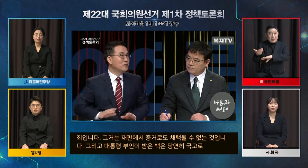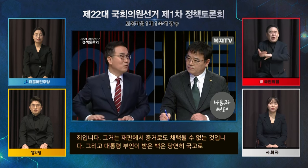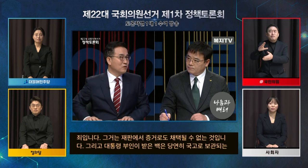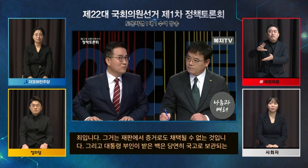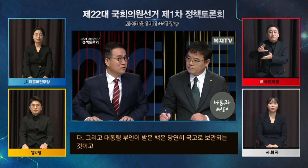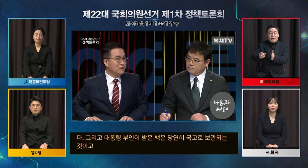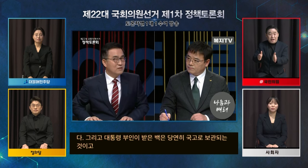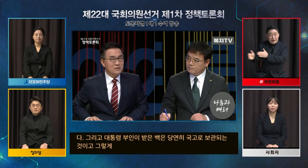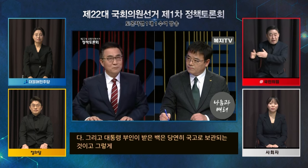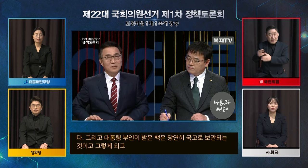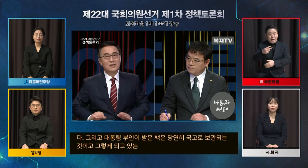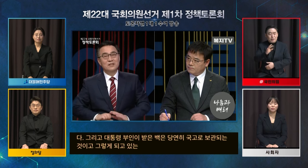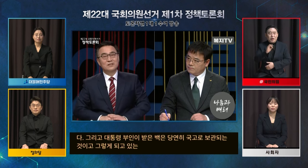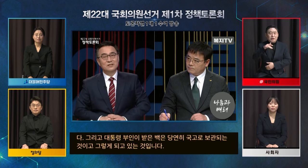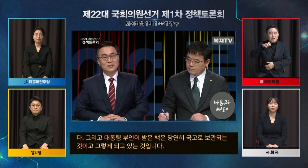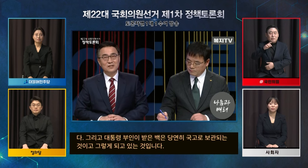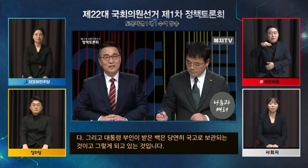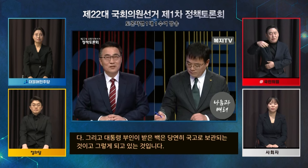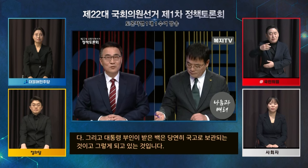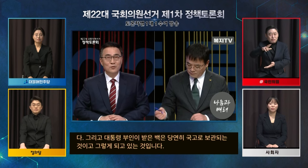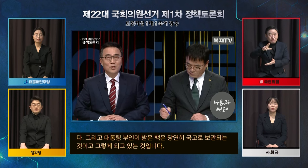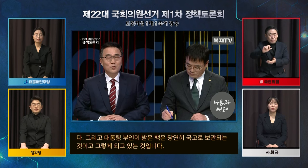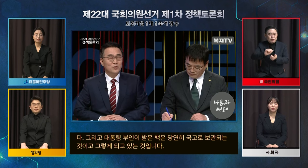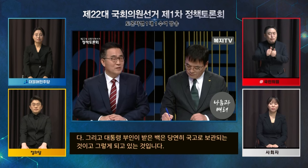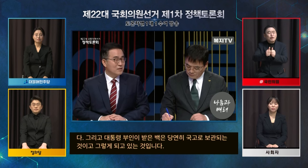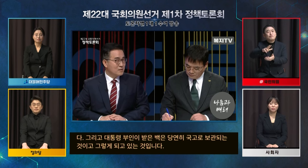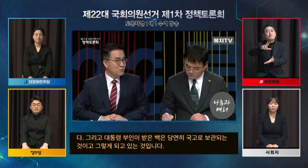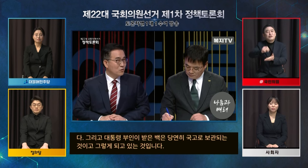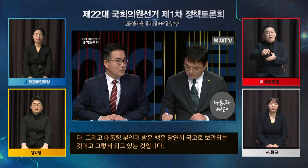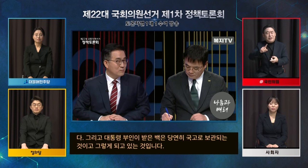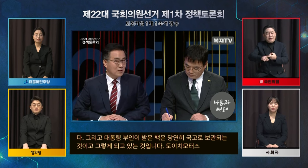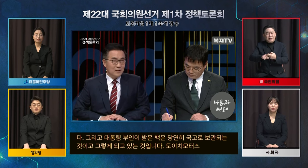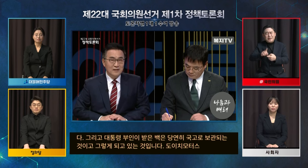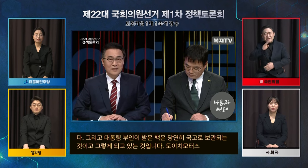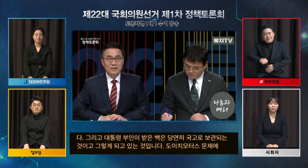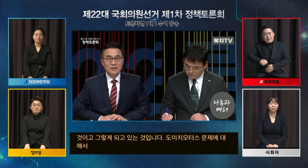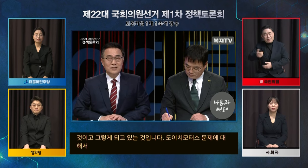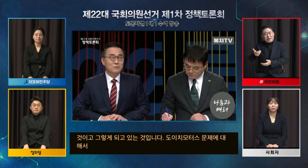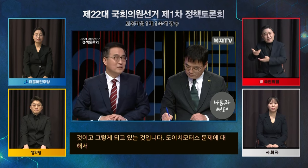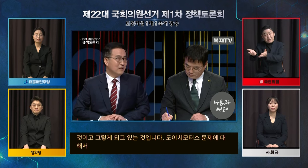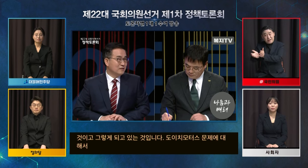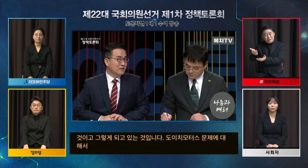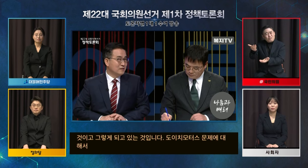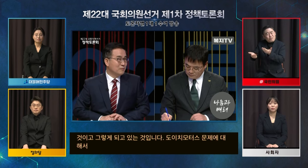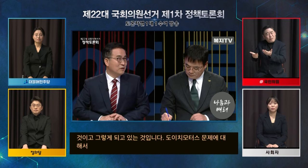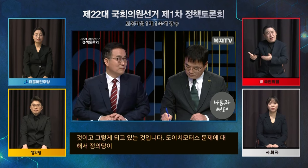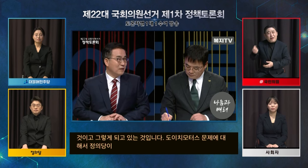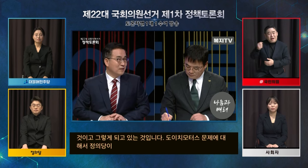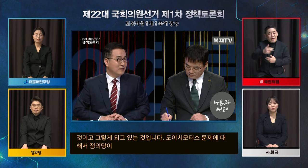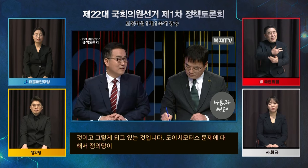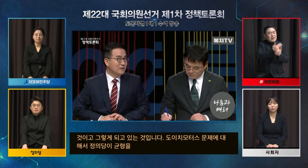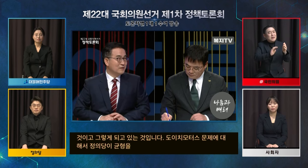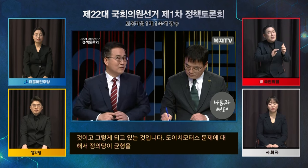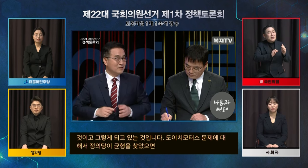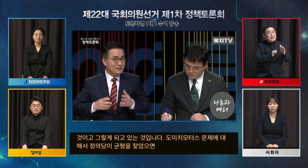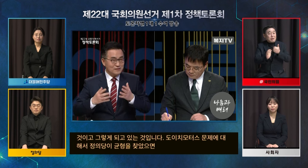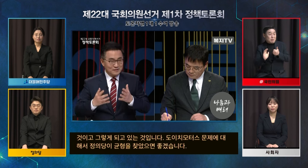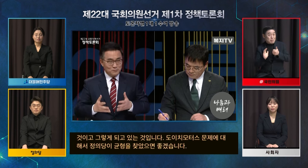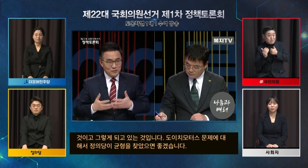문제 도이치모터스 문제에 대해서 정말 저는 정의당이 좀 균형을 찾았으면 좋겠습니다. 이재명 사건이랑 이재명 방탄